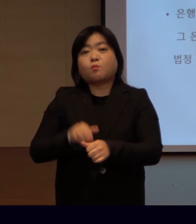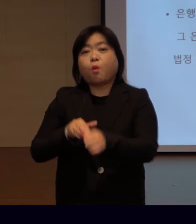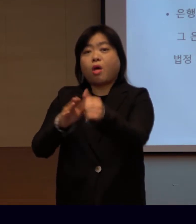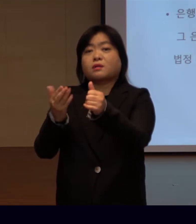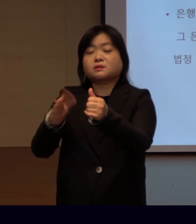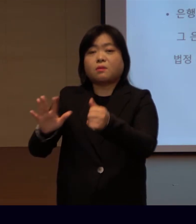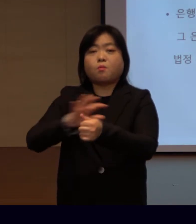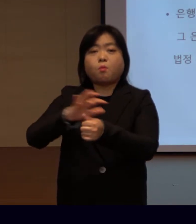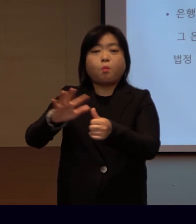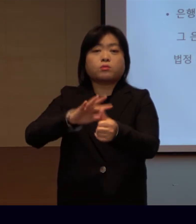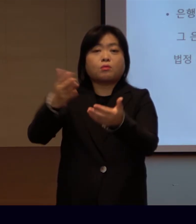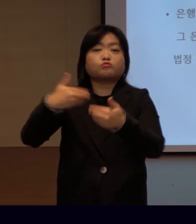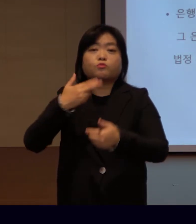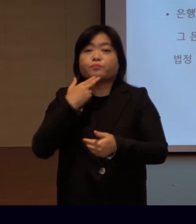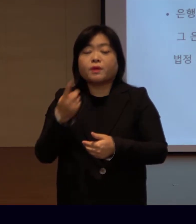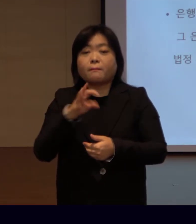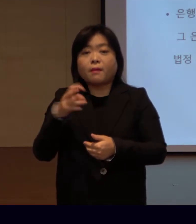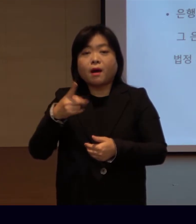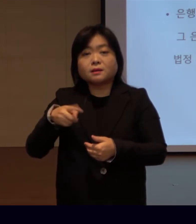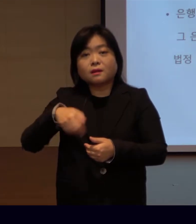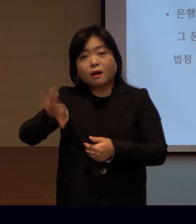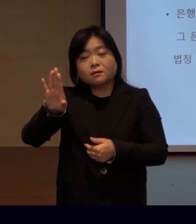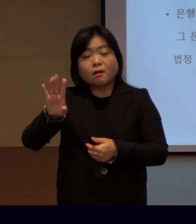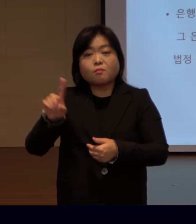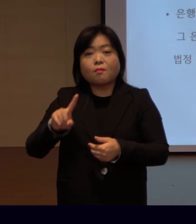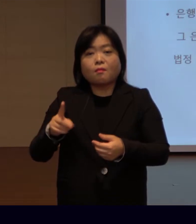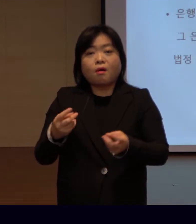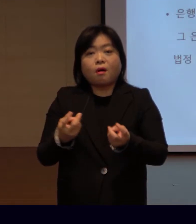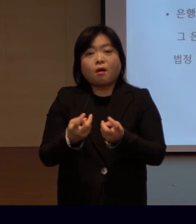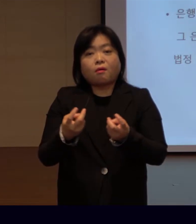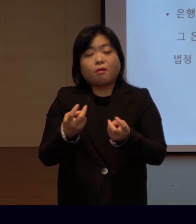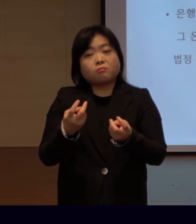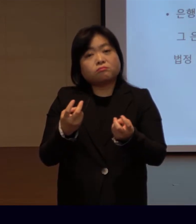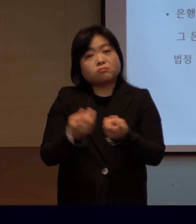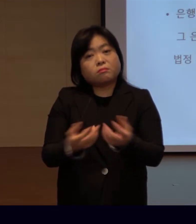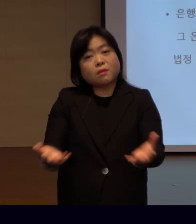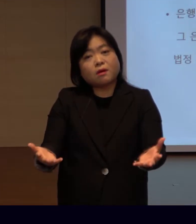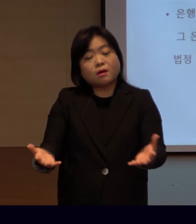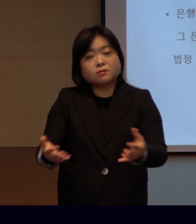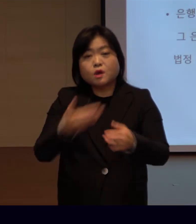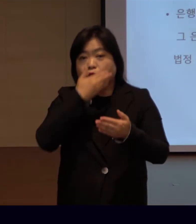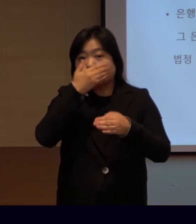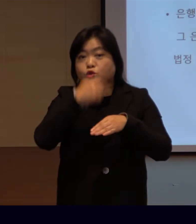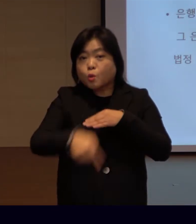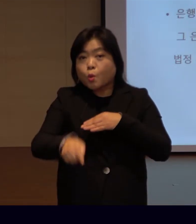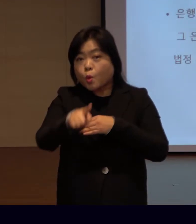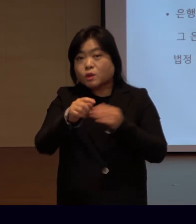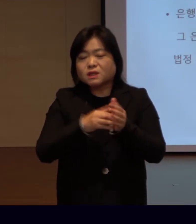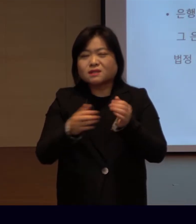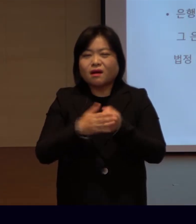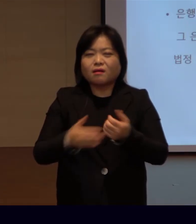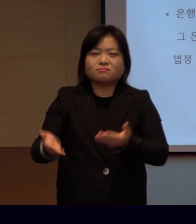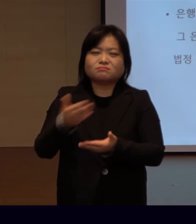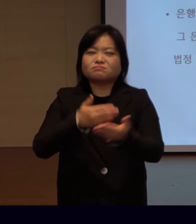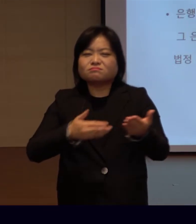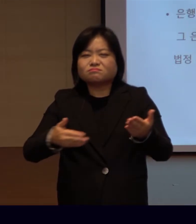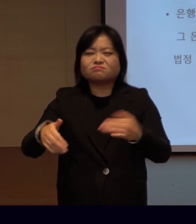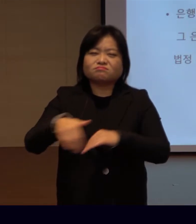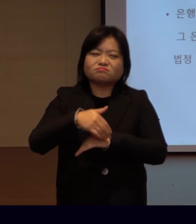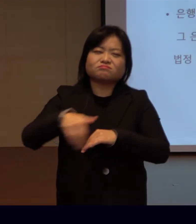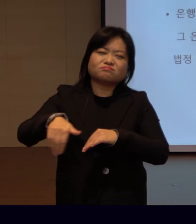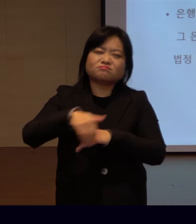보살펴요? 아무것도 할 게 없어요. 파리에 가니까. 뭐 하겠어요? 귀족이니까 살롱 들락거리면서 빚내서